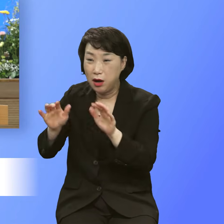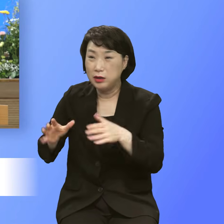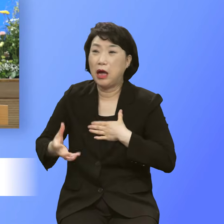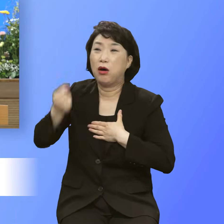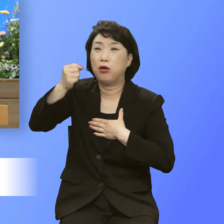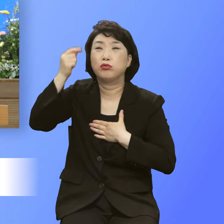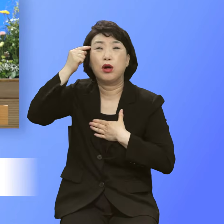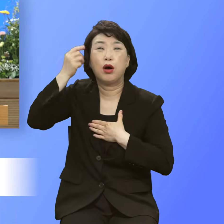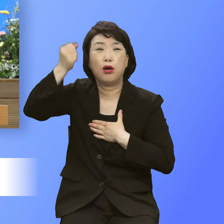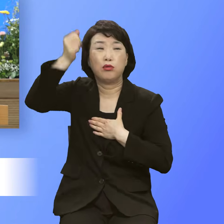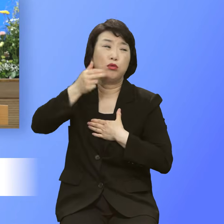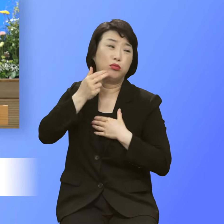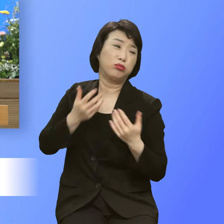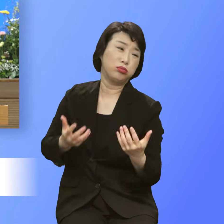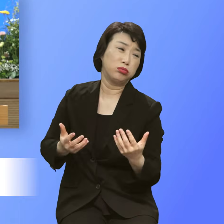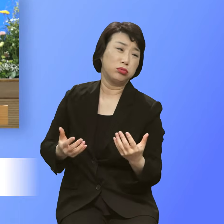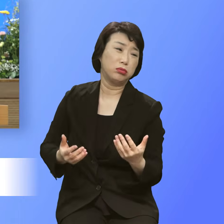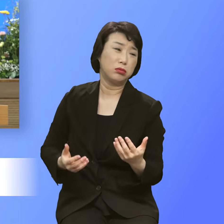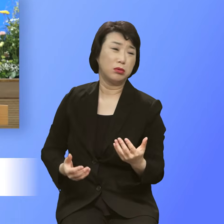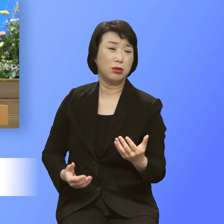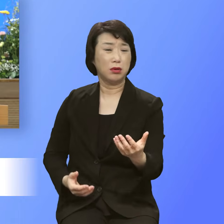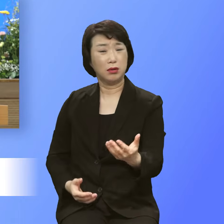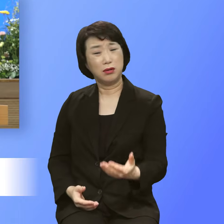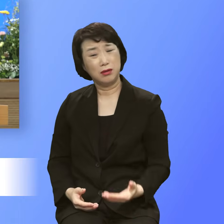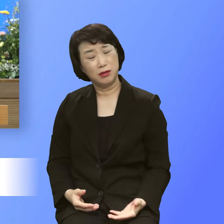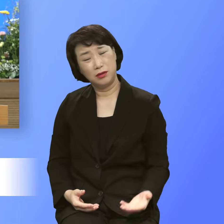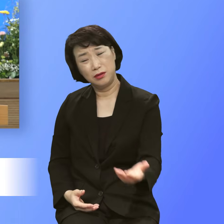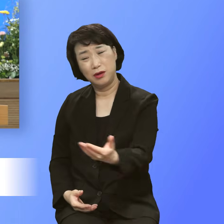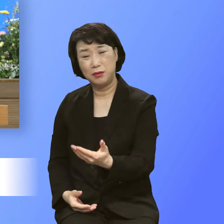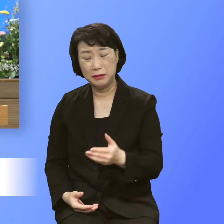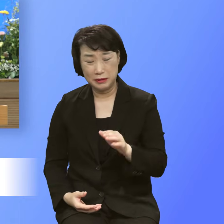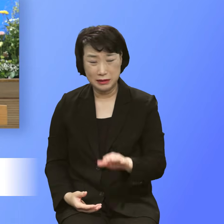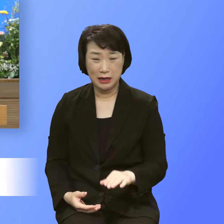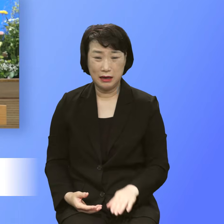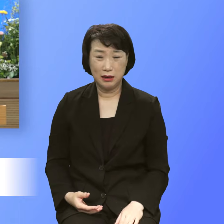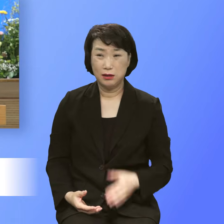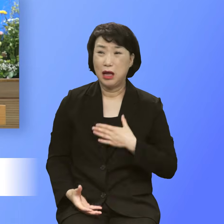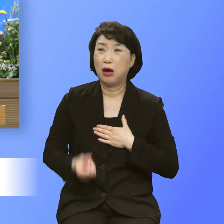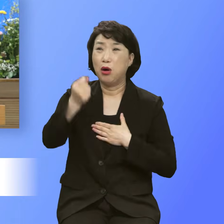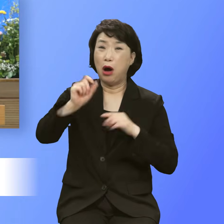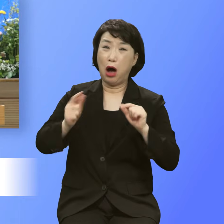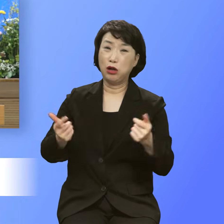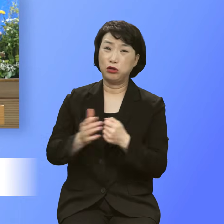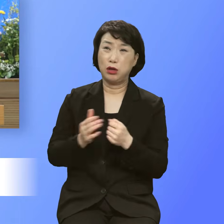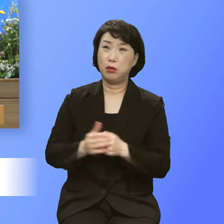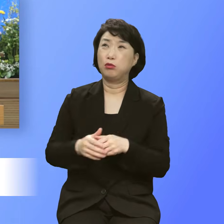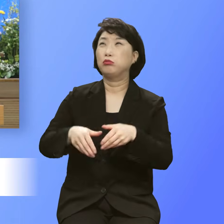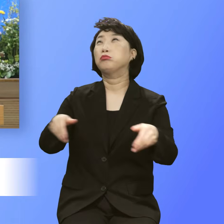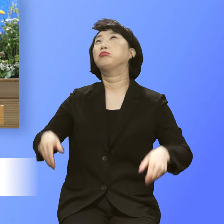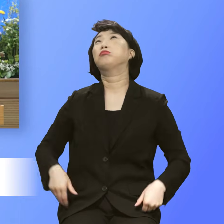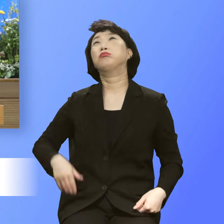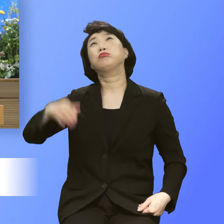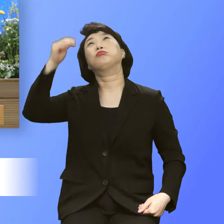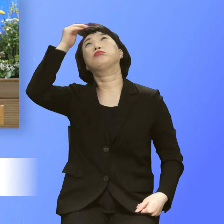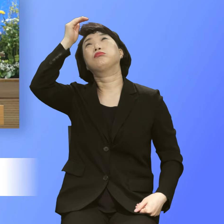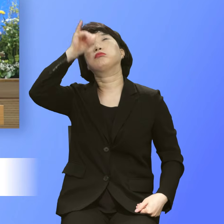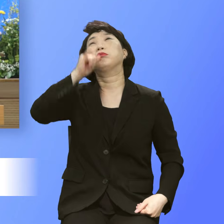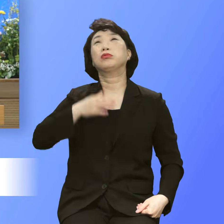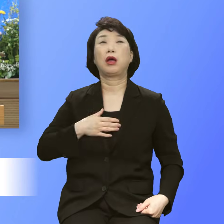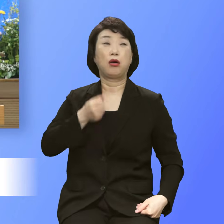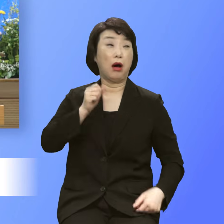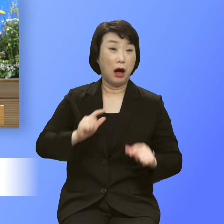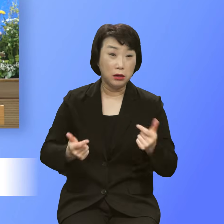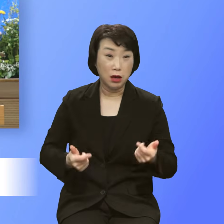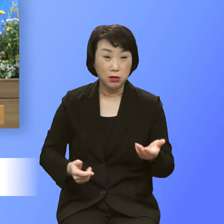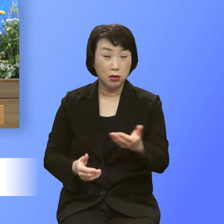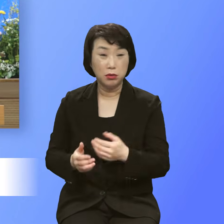내 것이라고 생각하지 않는가? 그러니까 내 것이 아니기 때문에 내 것이